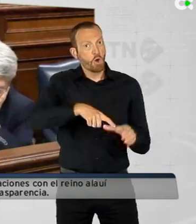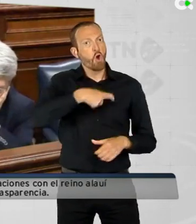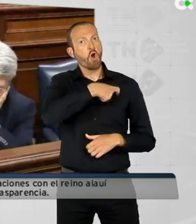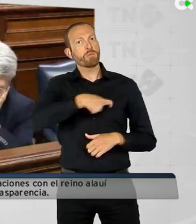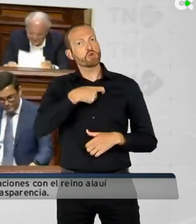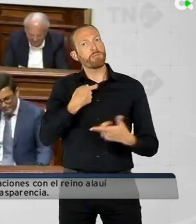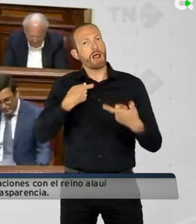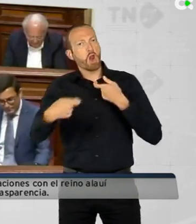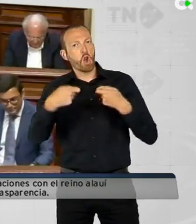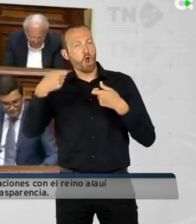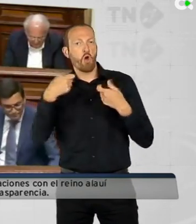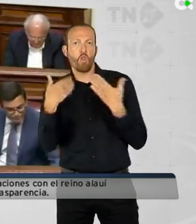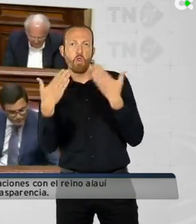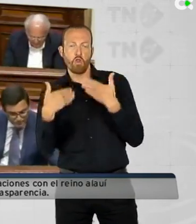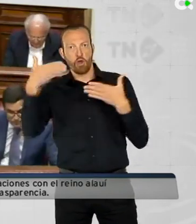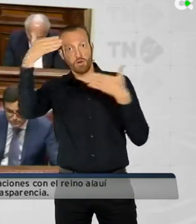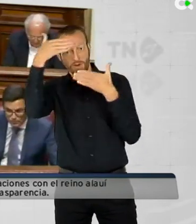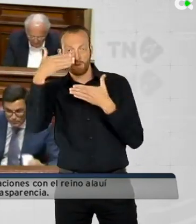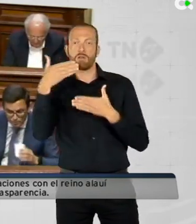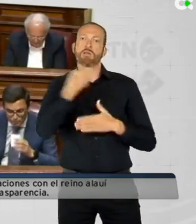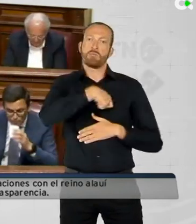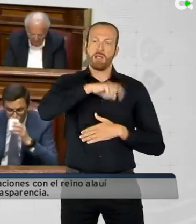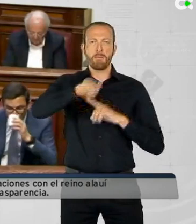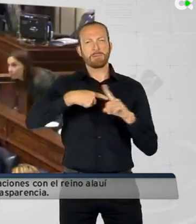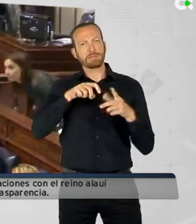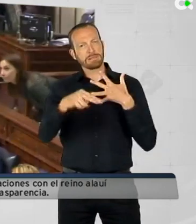negociaciones con el Reino Alawi y más transparencia.